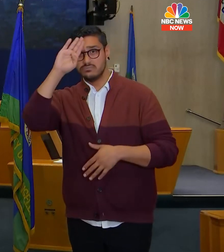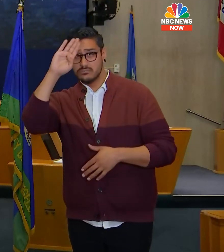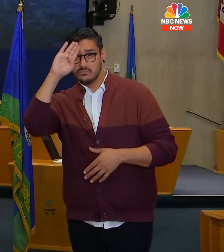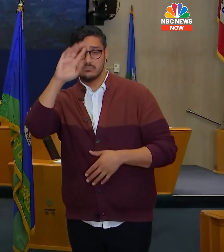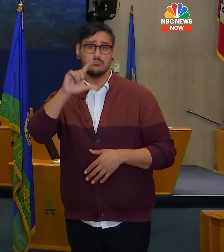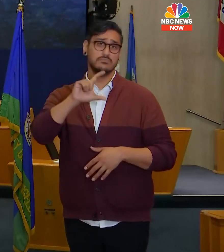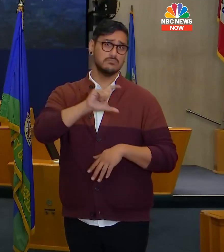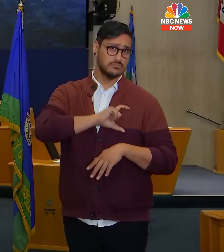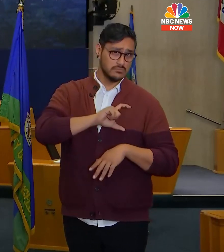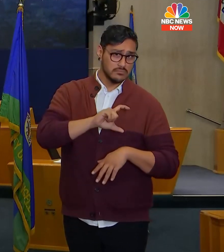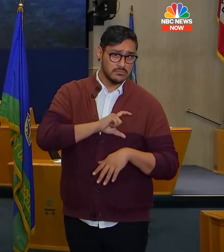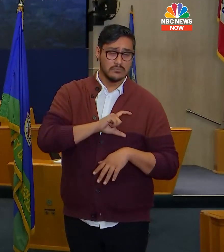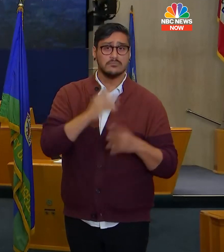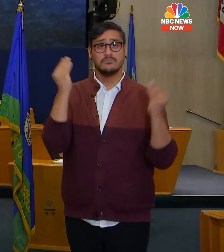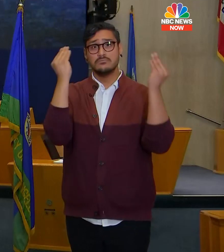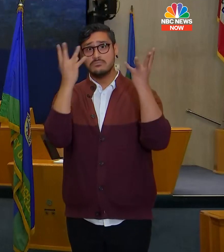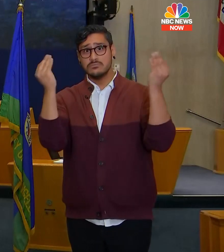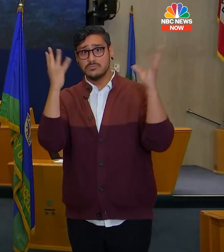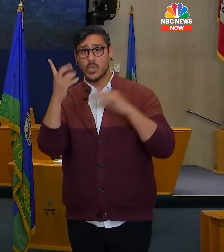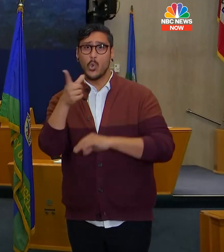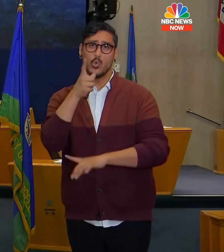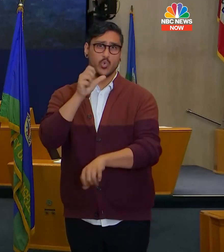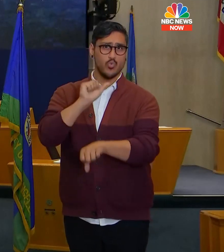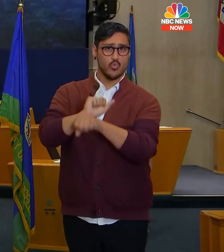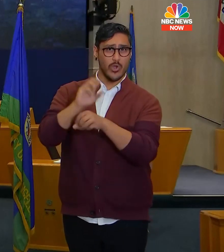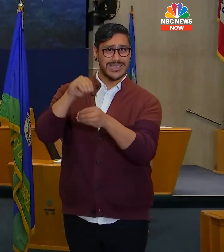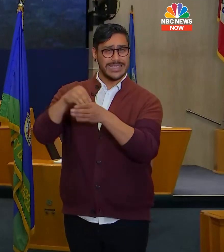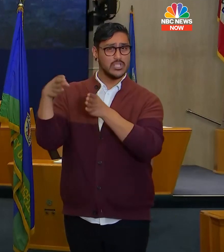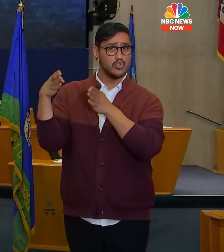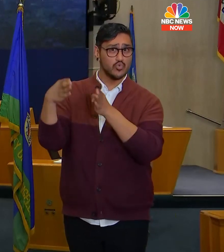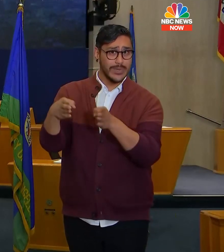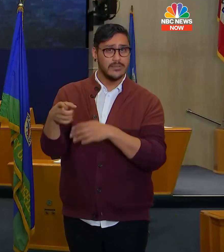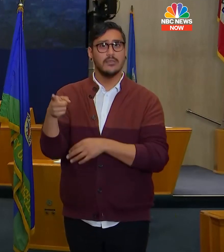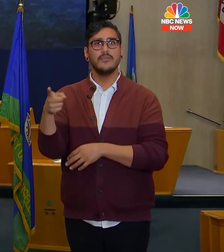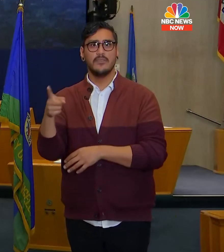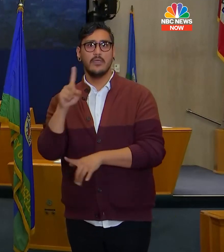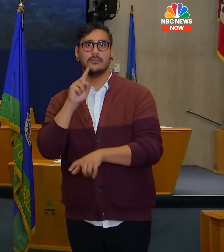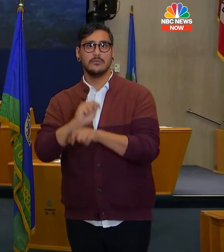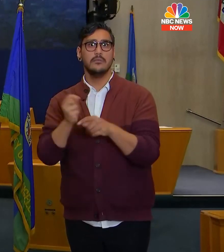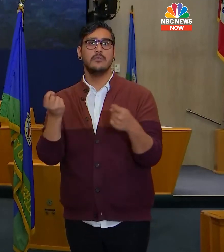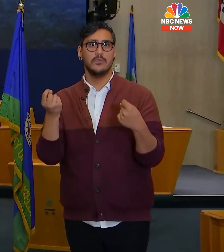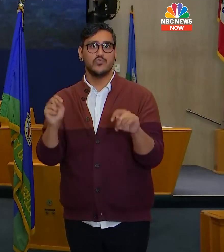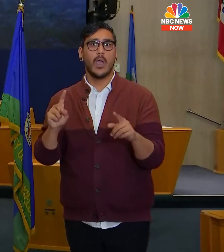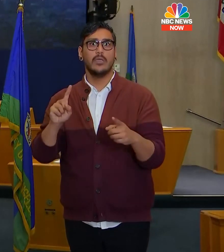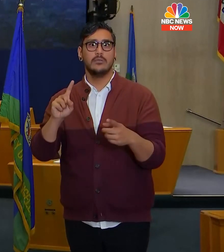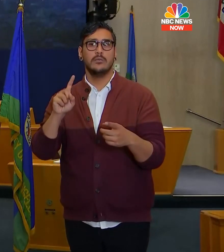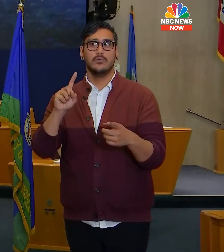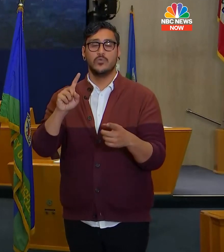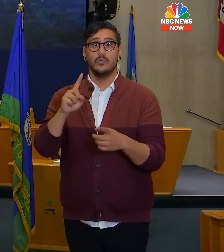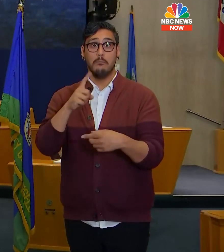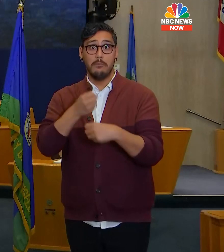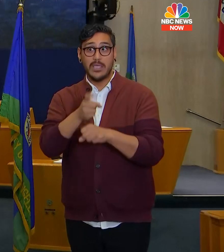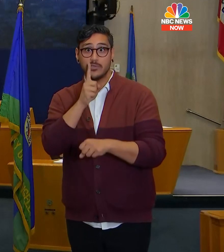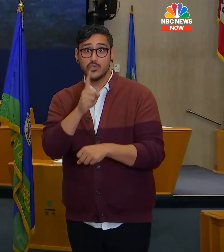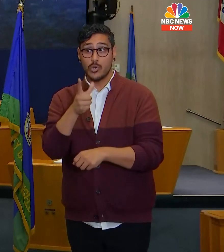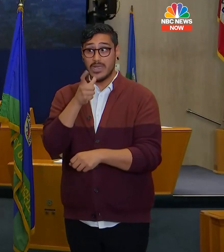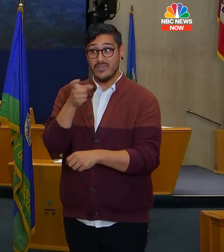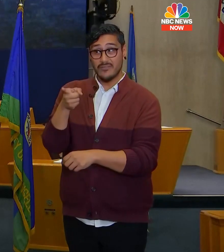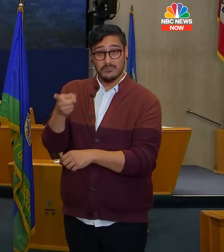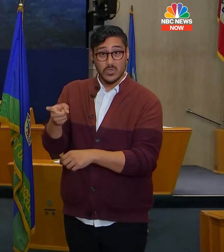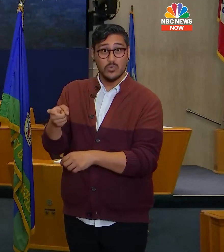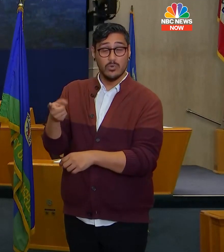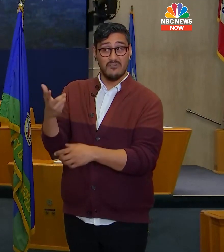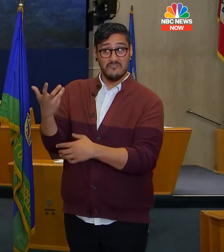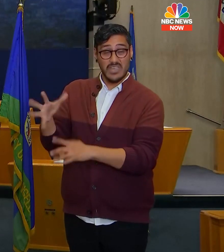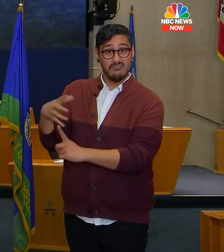policías, los alguaciles, los que están trabajando en las calles, tratando de que los que están afectados por el virus tienen